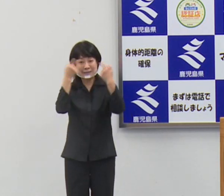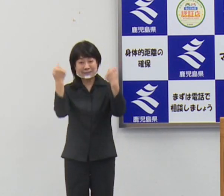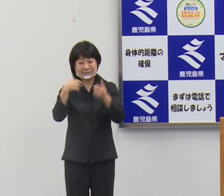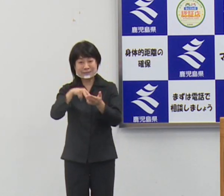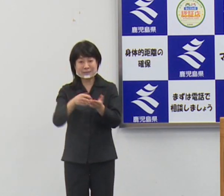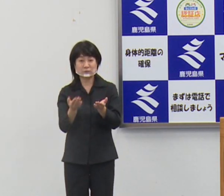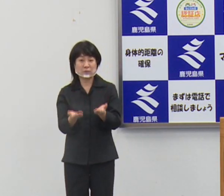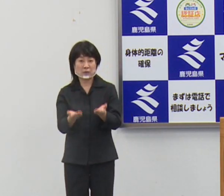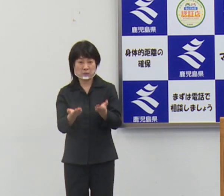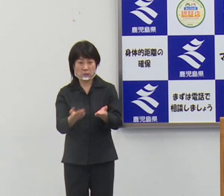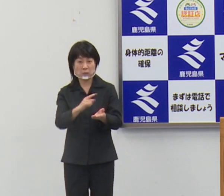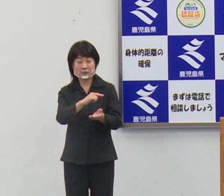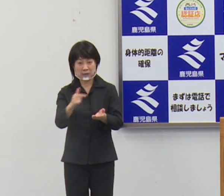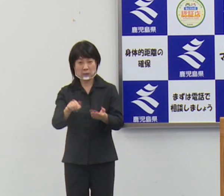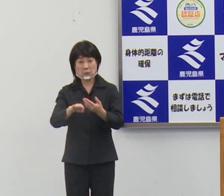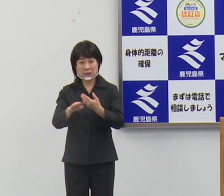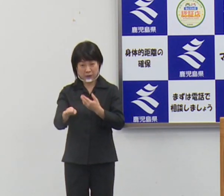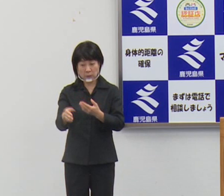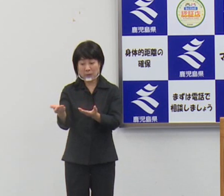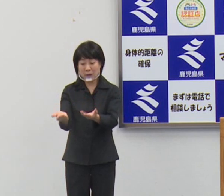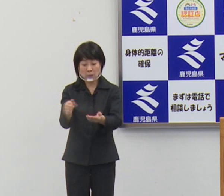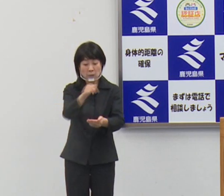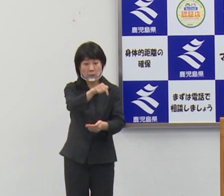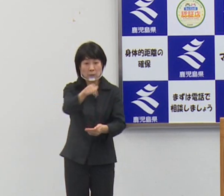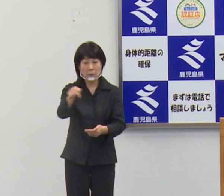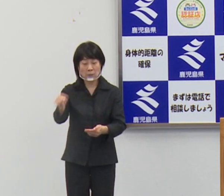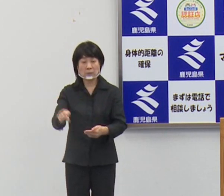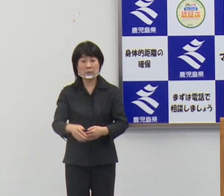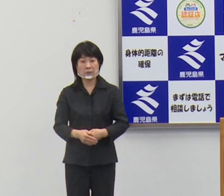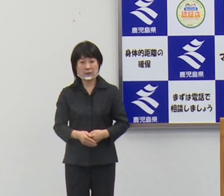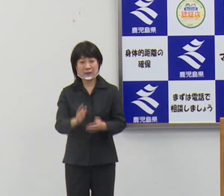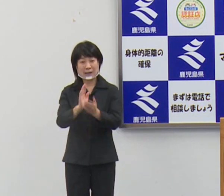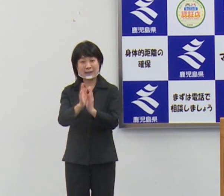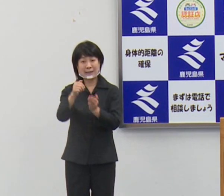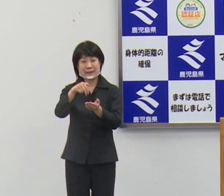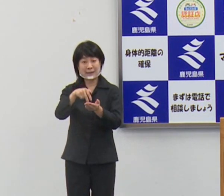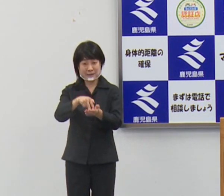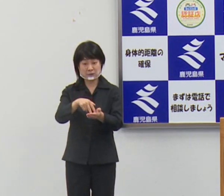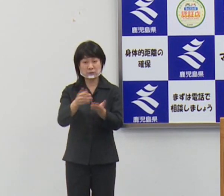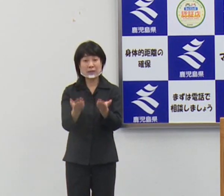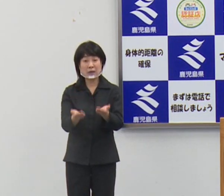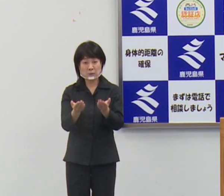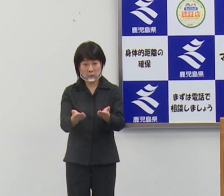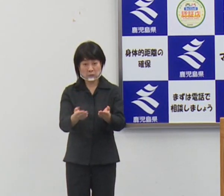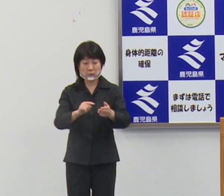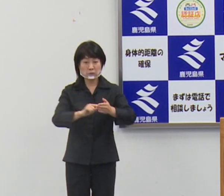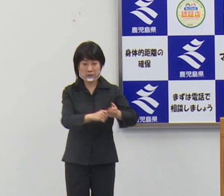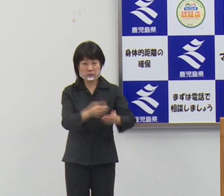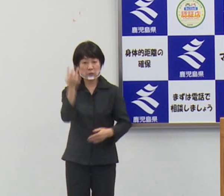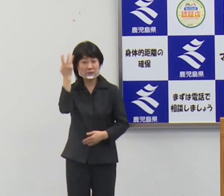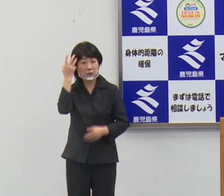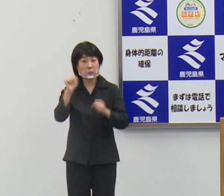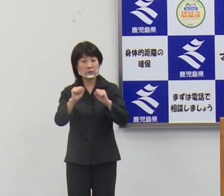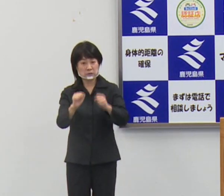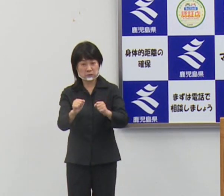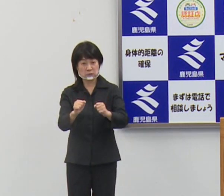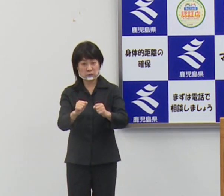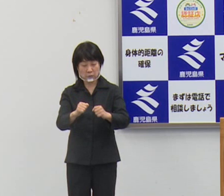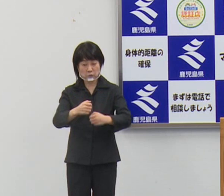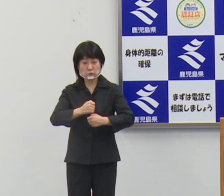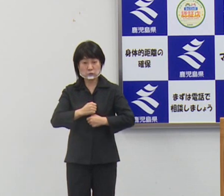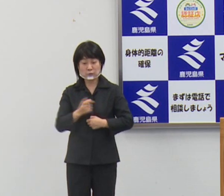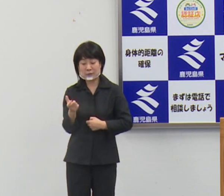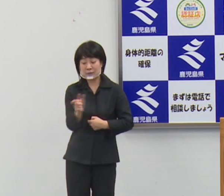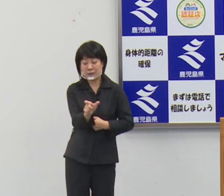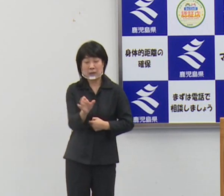び、その他各種学校などにおいては、県立学校の取り組みを参考にすることという、注意書きがあると思うんですけ